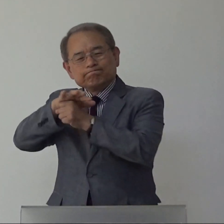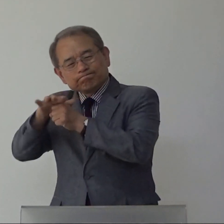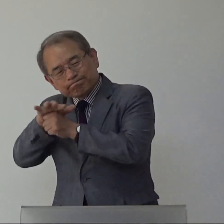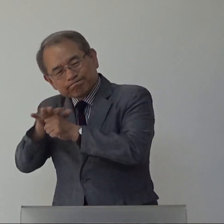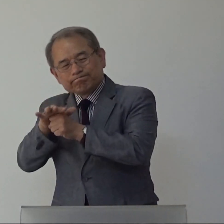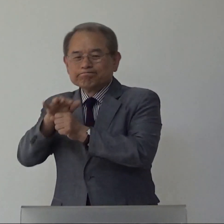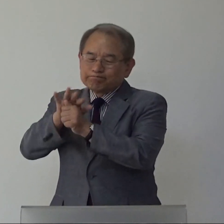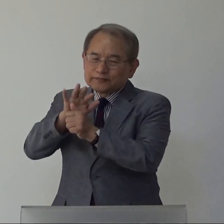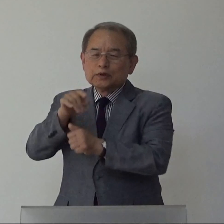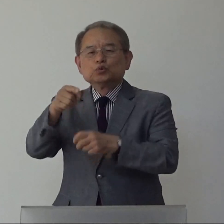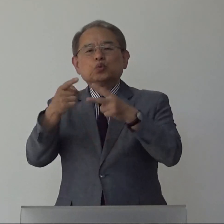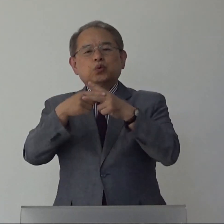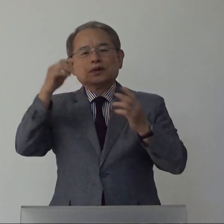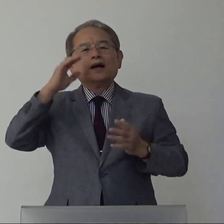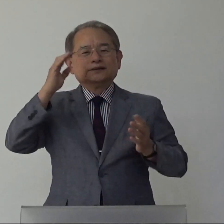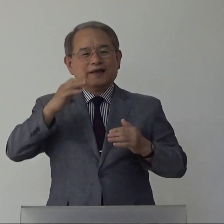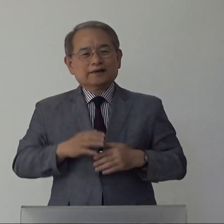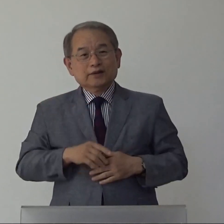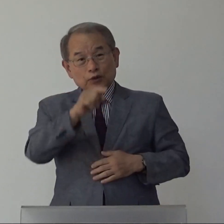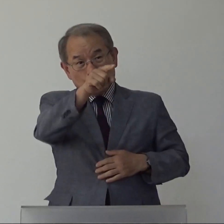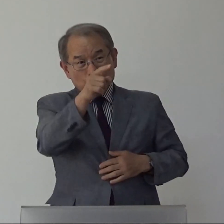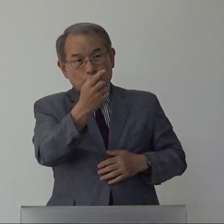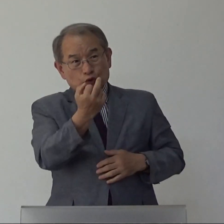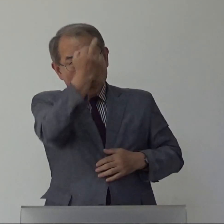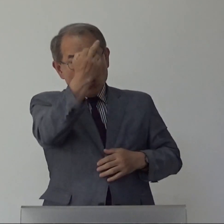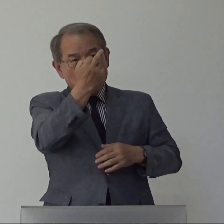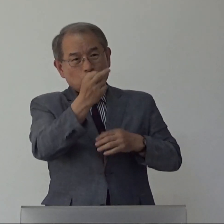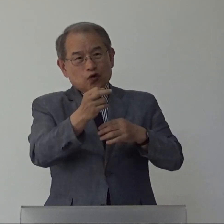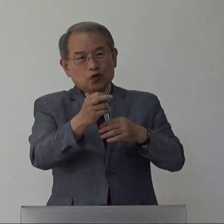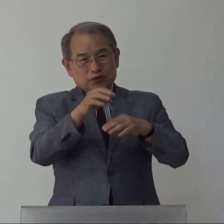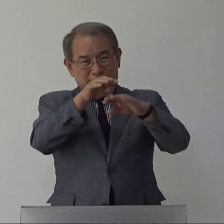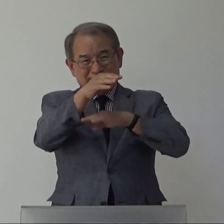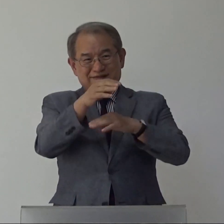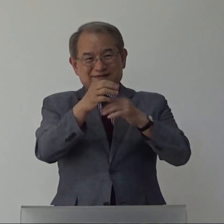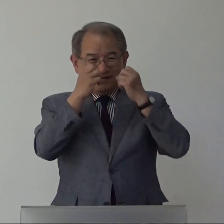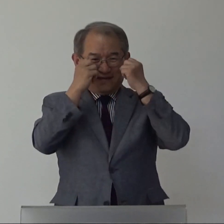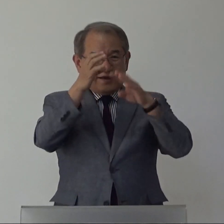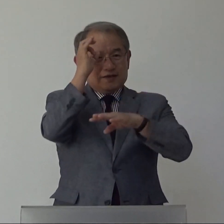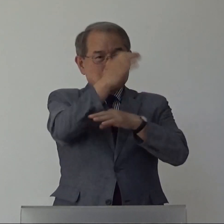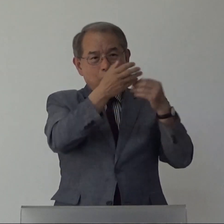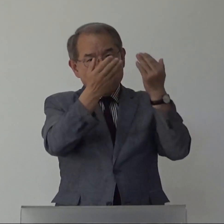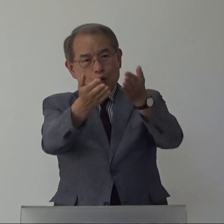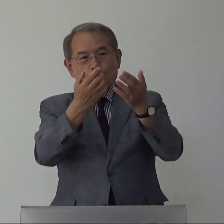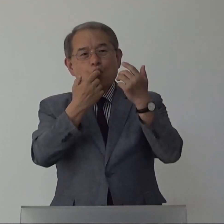있었습니다. 동생을 볼 때마다 동생을 사랑하고 아꼈는데